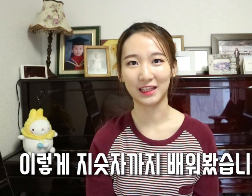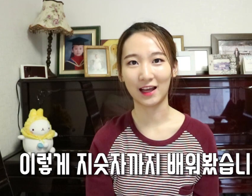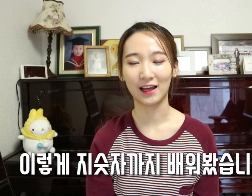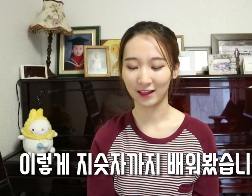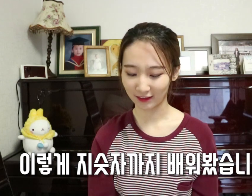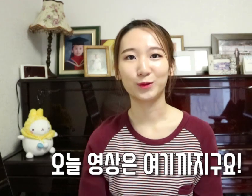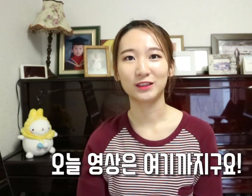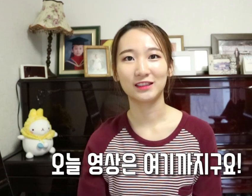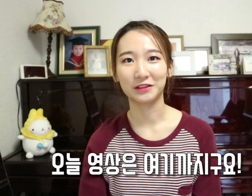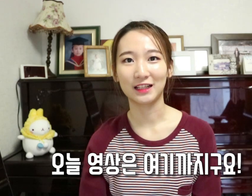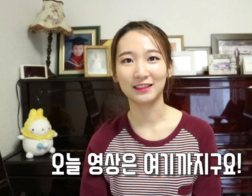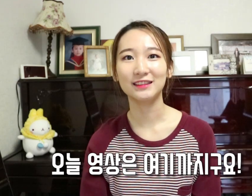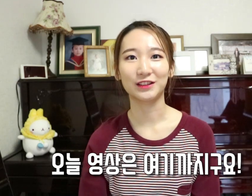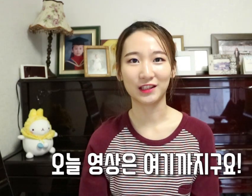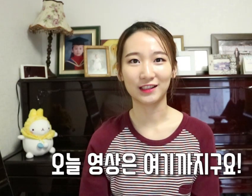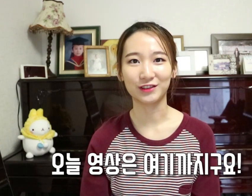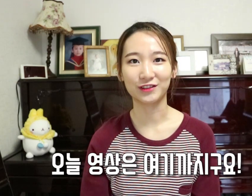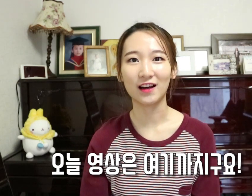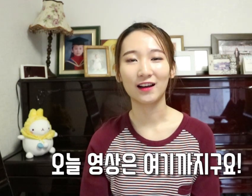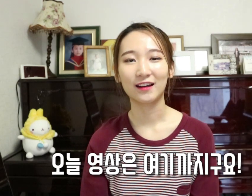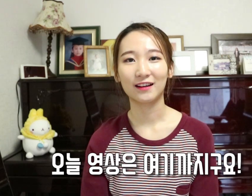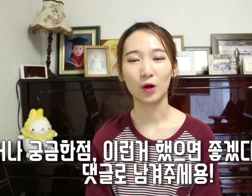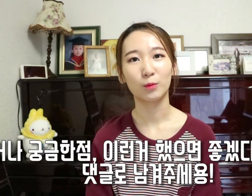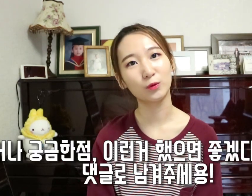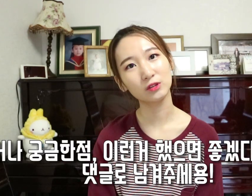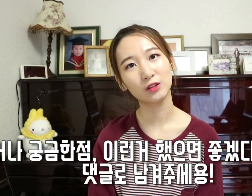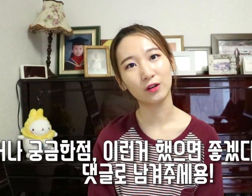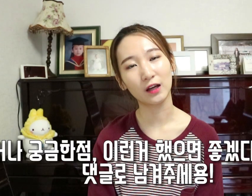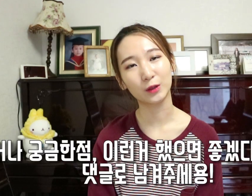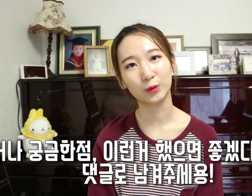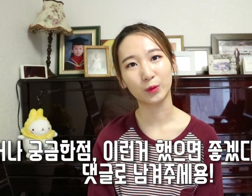배워봤습니다. 오늘 영상은 여기까지고요. 모르는 거나